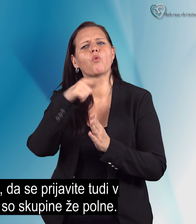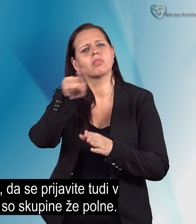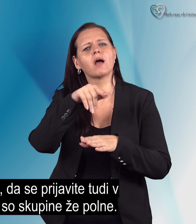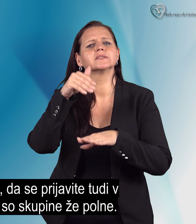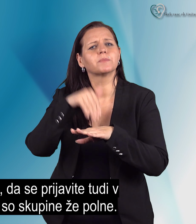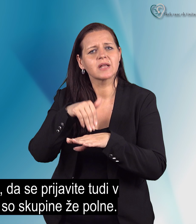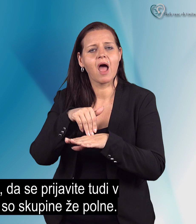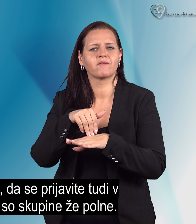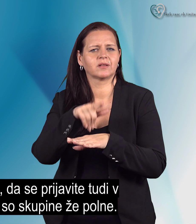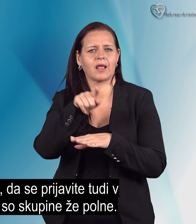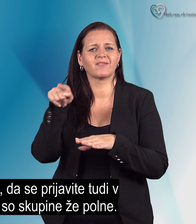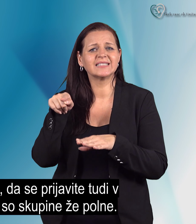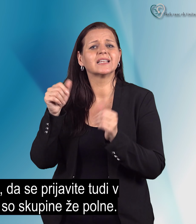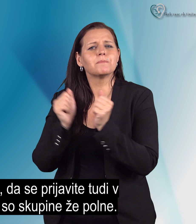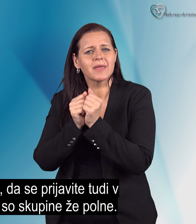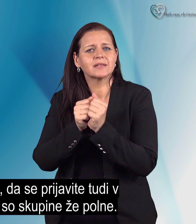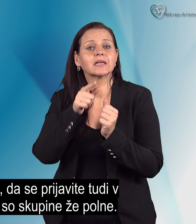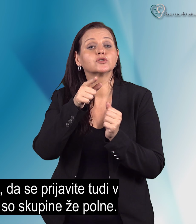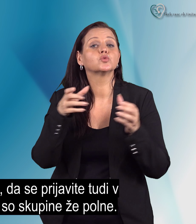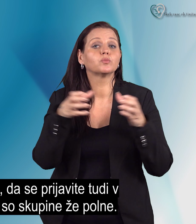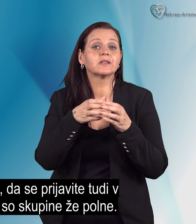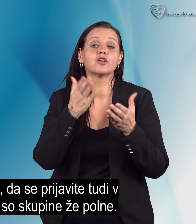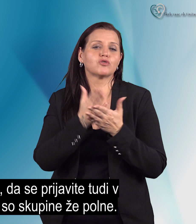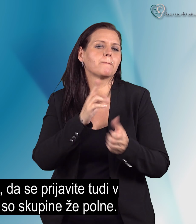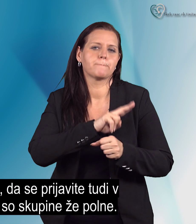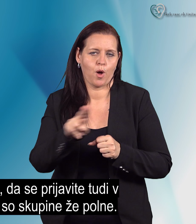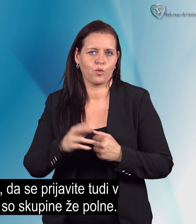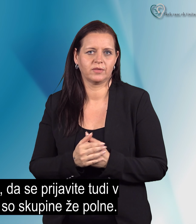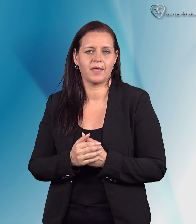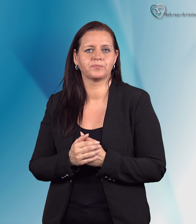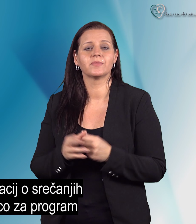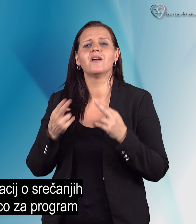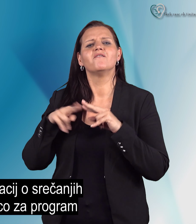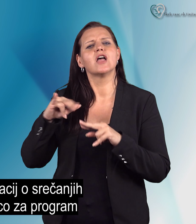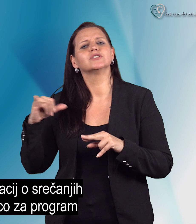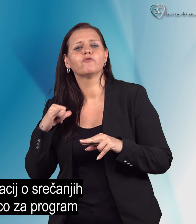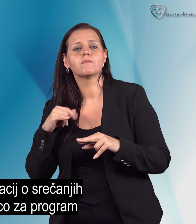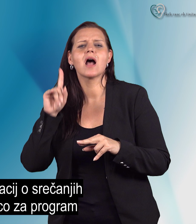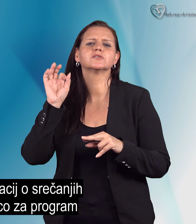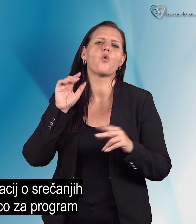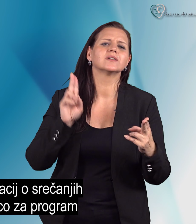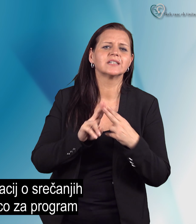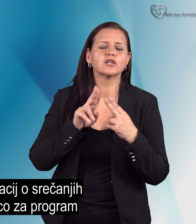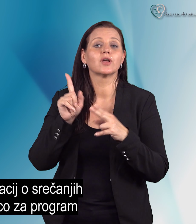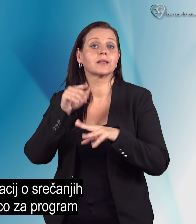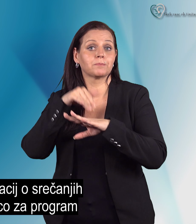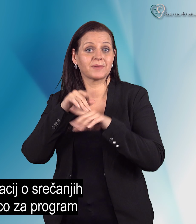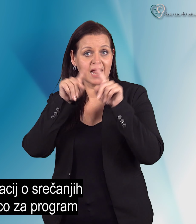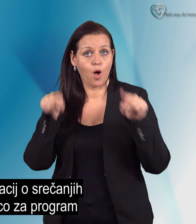prijavite tudi v tistih mestih, kjer so skupine že polne. Več informacij o srečanjih in prijavnico